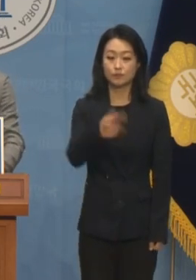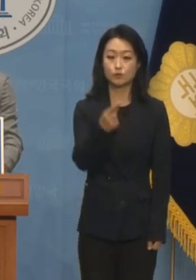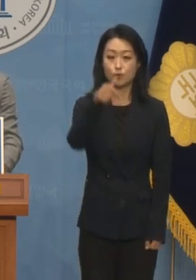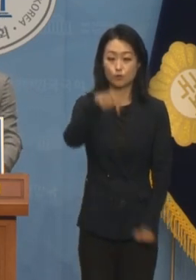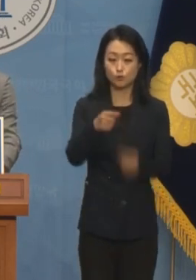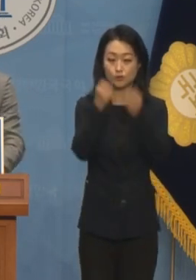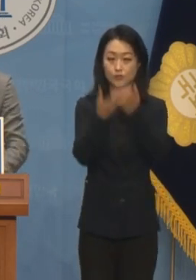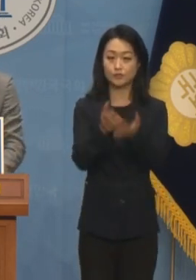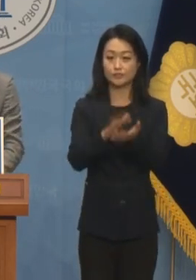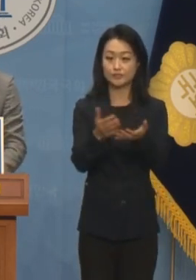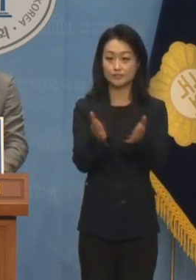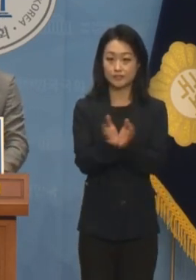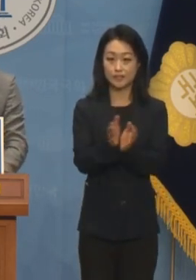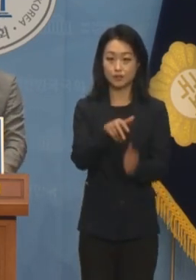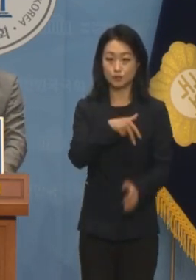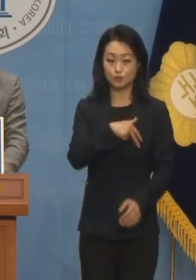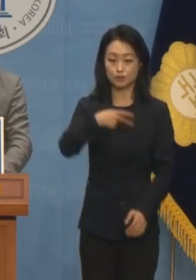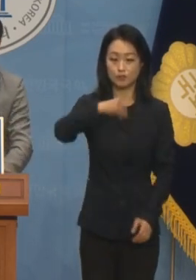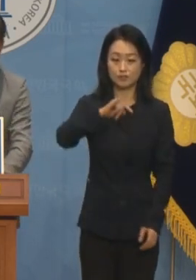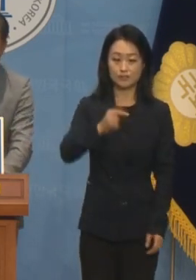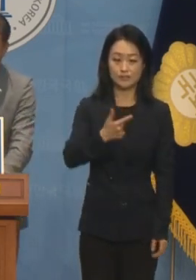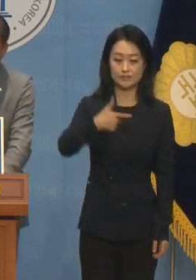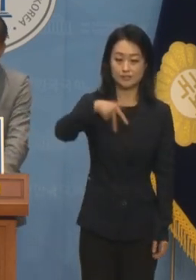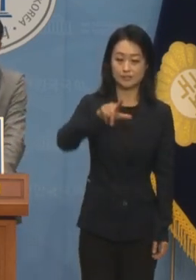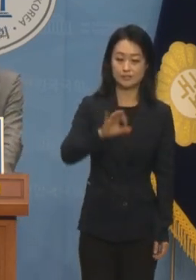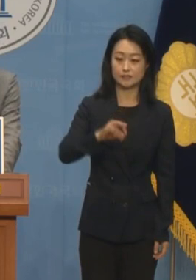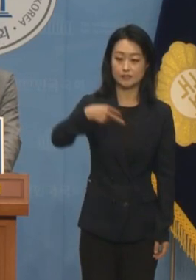조국혁신당 신장식 의원입니다.